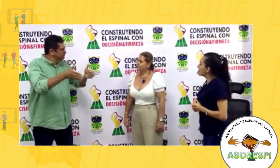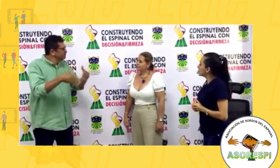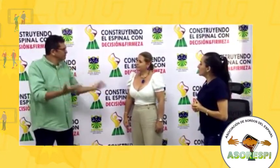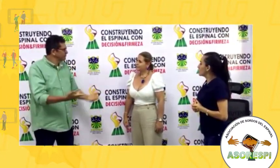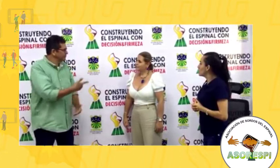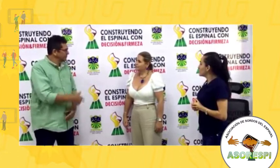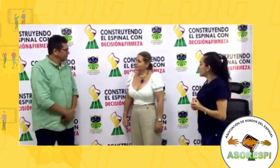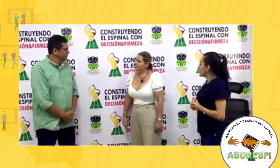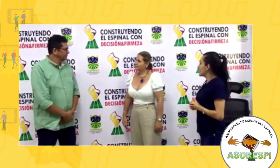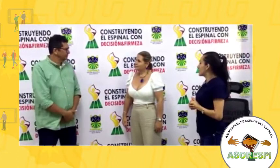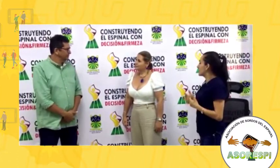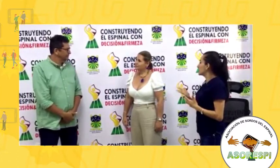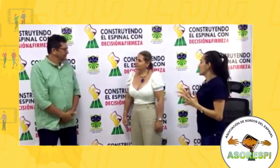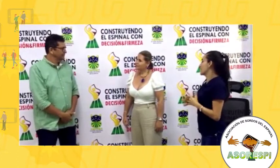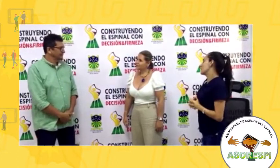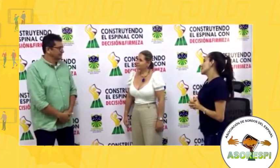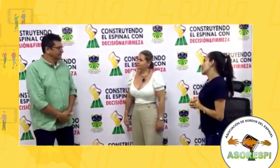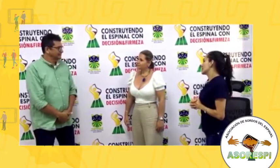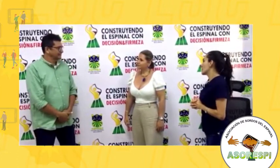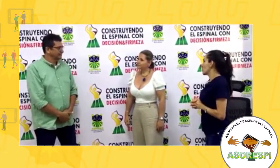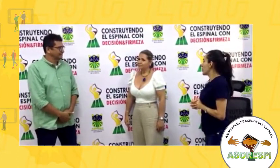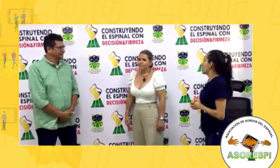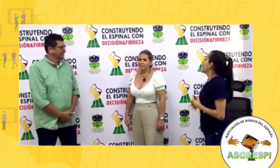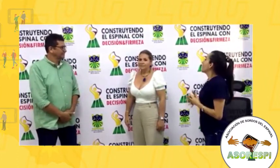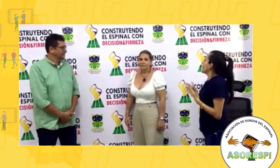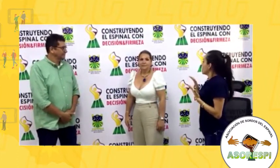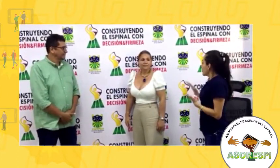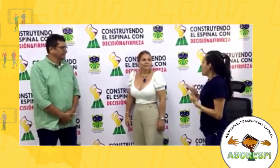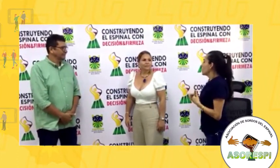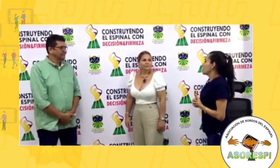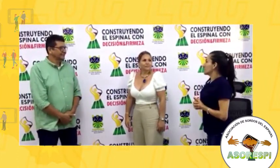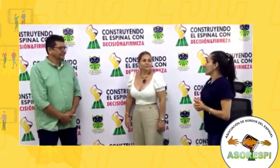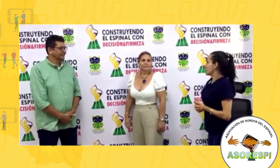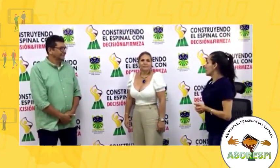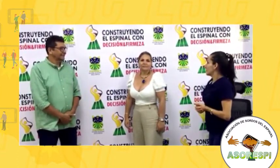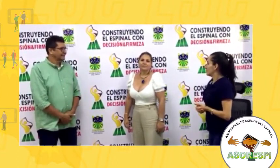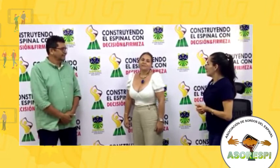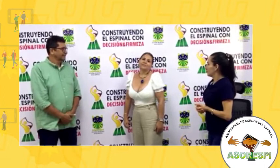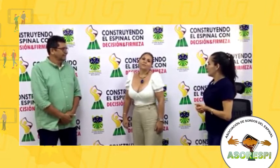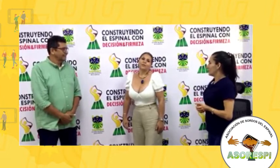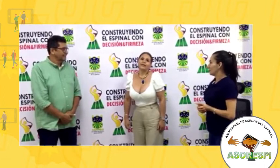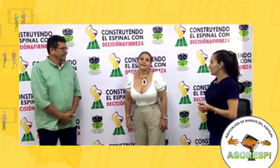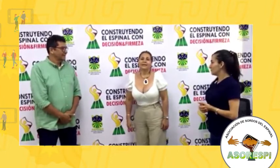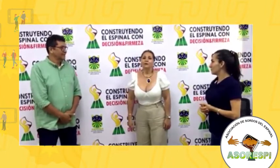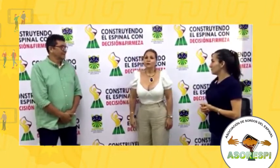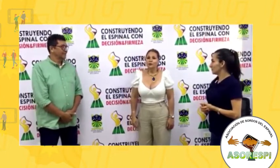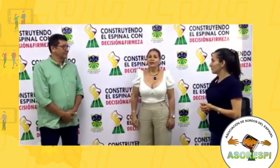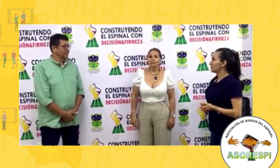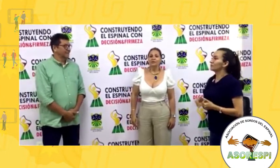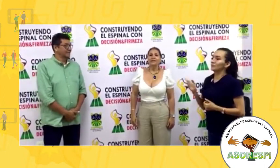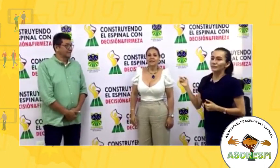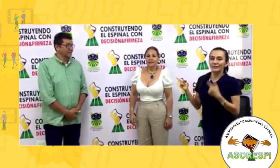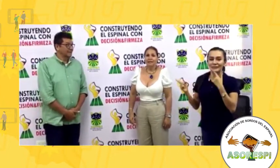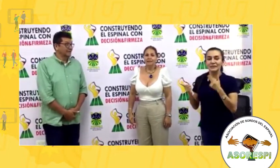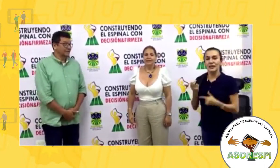ley 324 del 96, ley que reconoce la lengua de señas colombiana. ¿Qué opina usted al respecto? Pues que nosotros